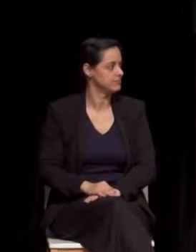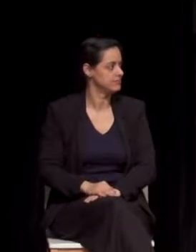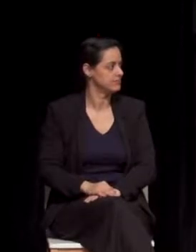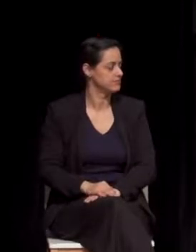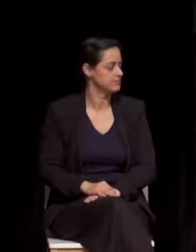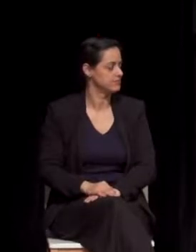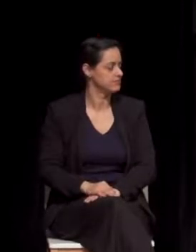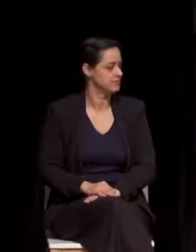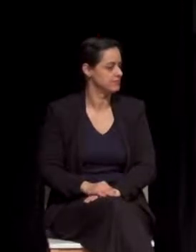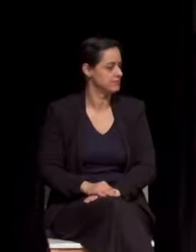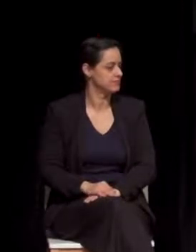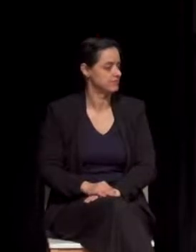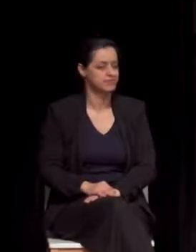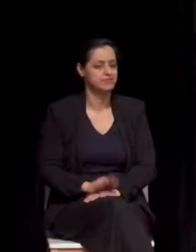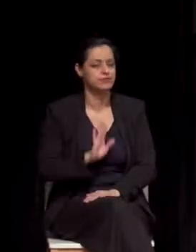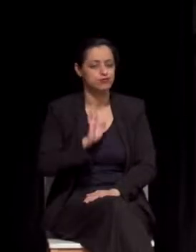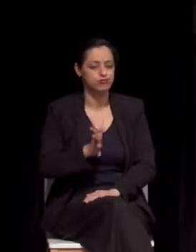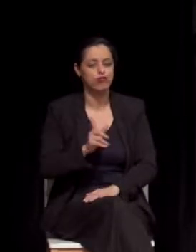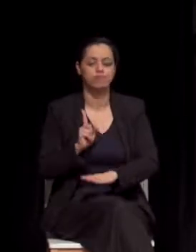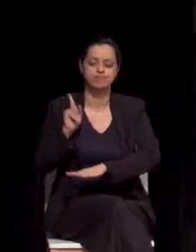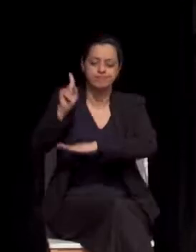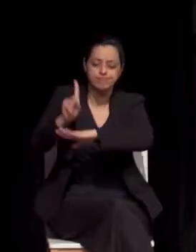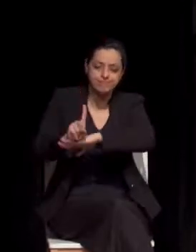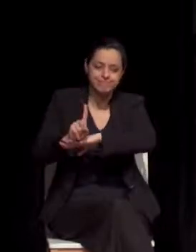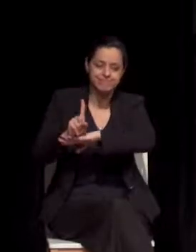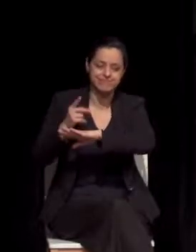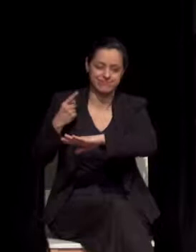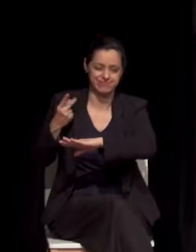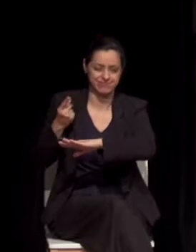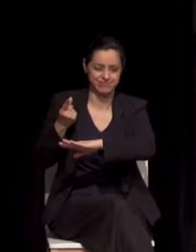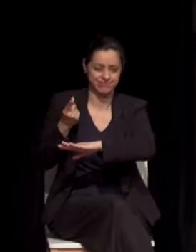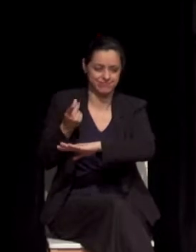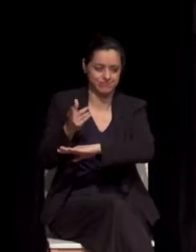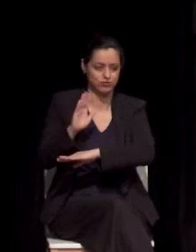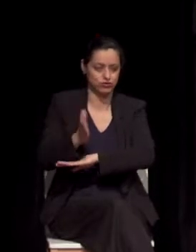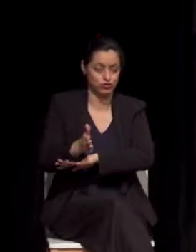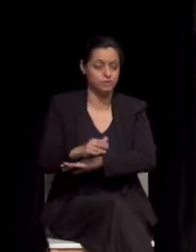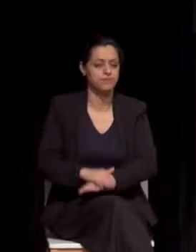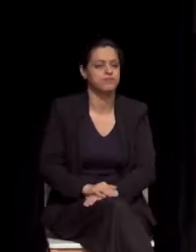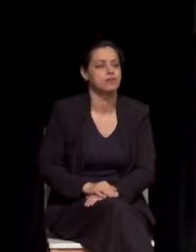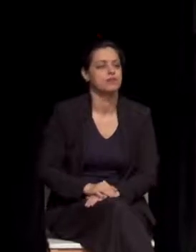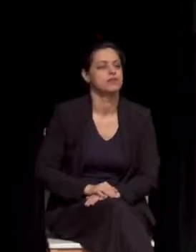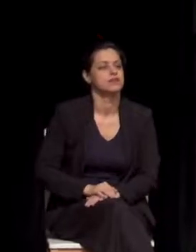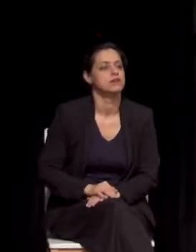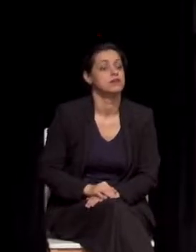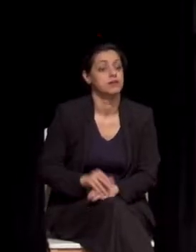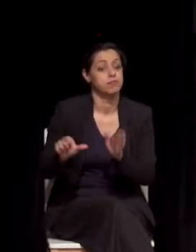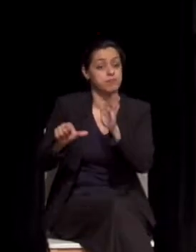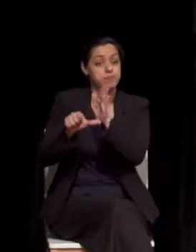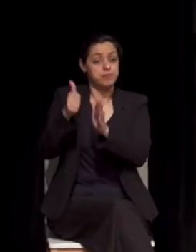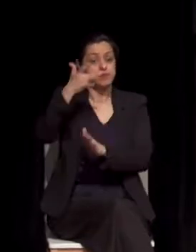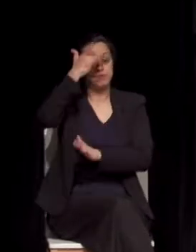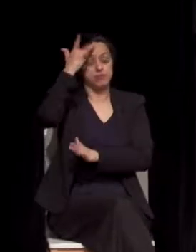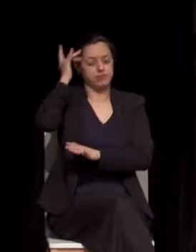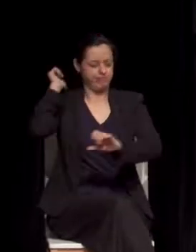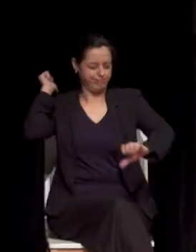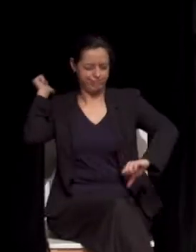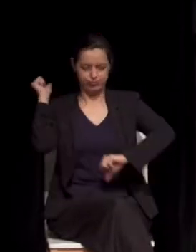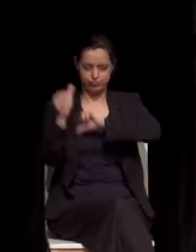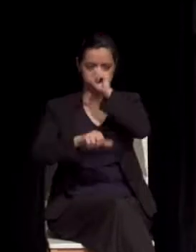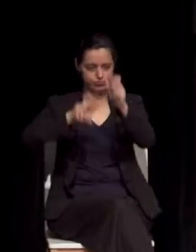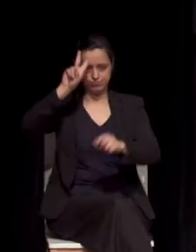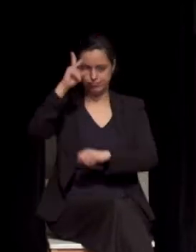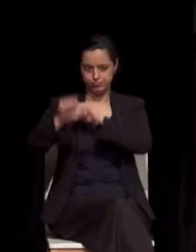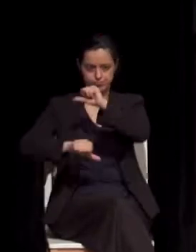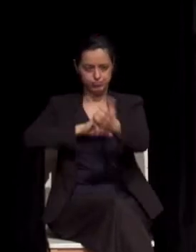muito tempo. Muito tempo. Muito tempo, né? O primeiro revolucionário preso foi Jesus Cristo. O resto é tudo lucro,